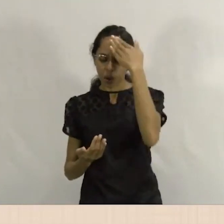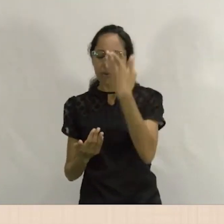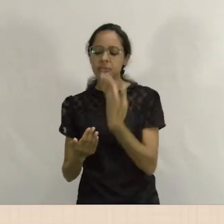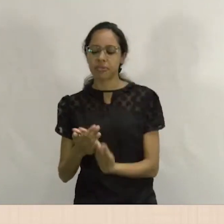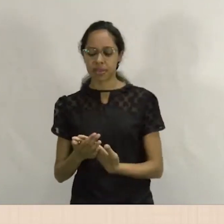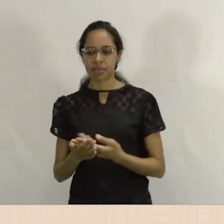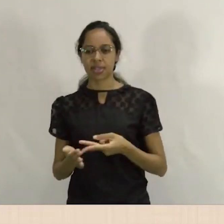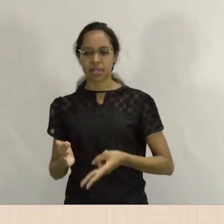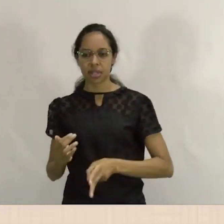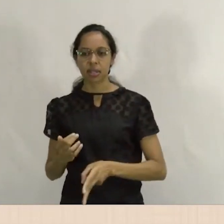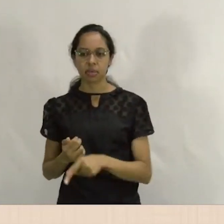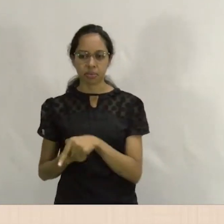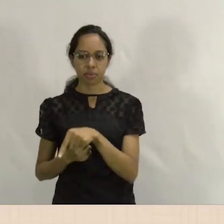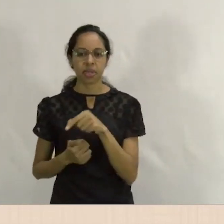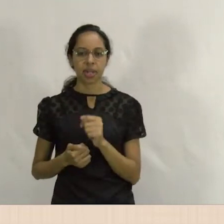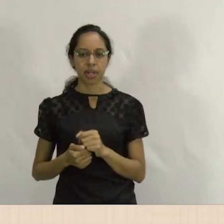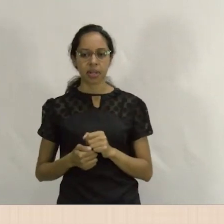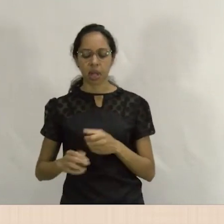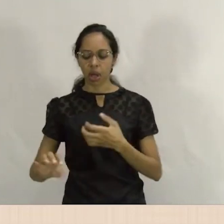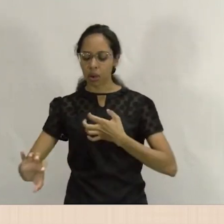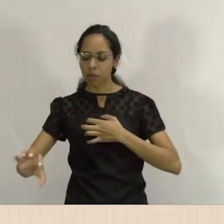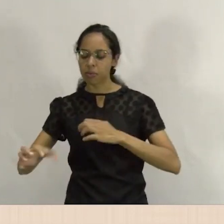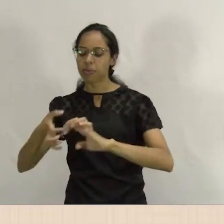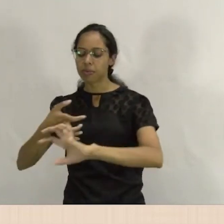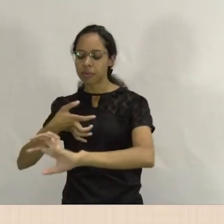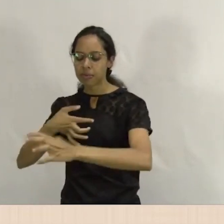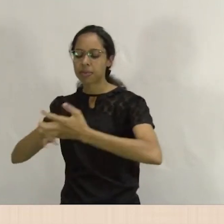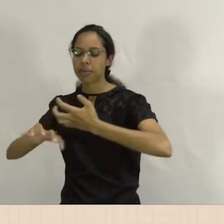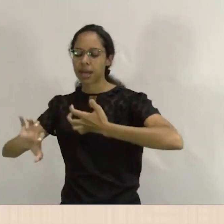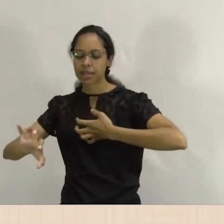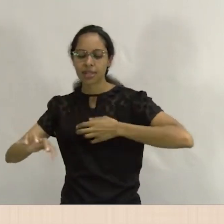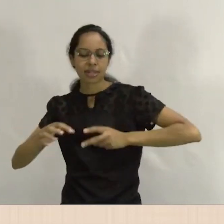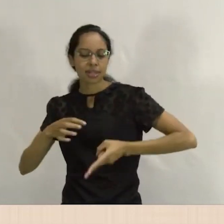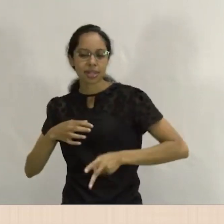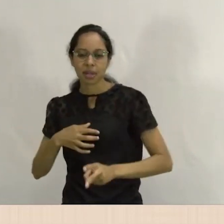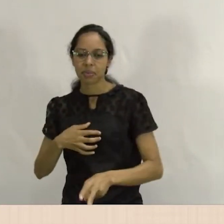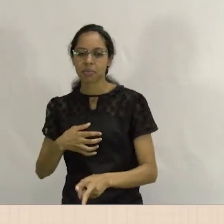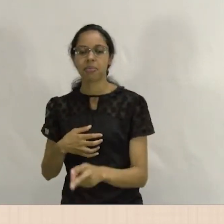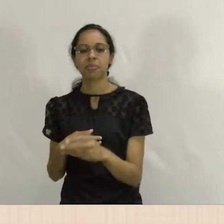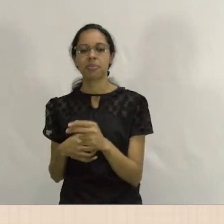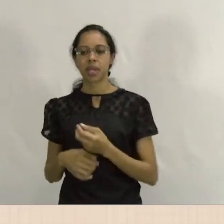Paulo, era cúmplice de Paulo, respirava o que Paulo respirava.